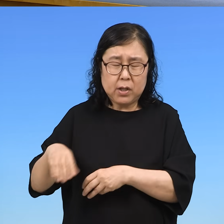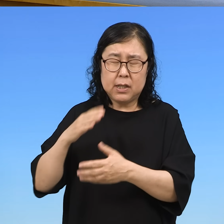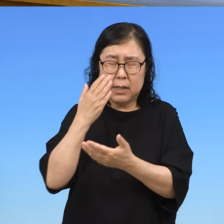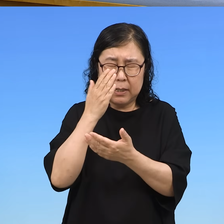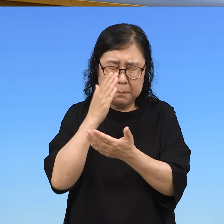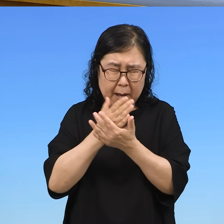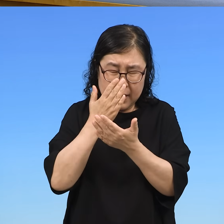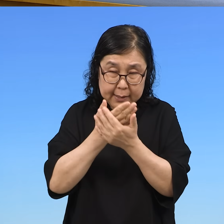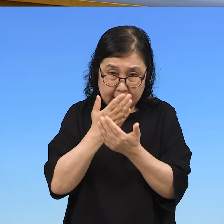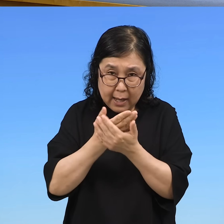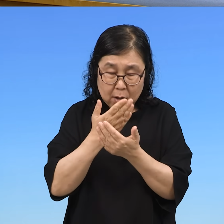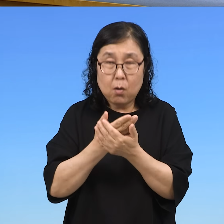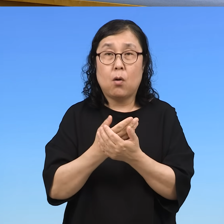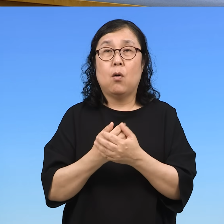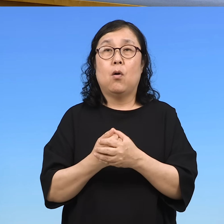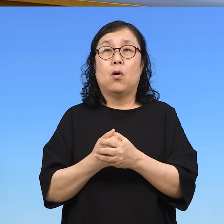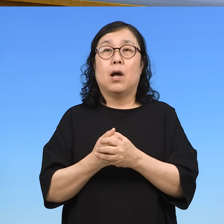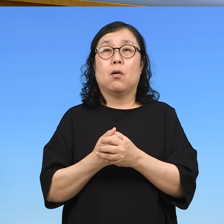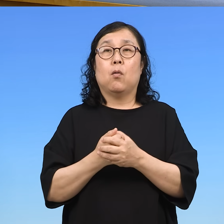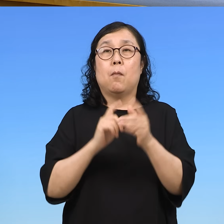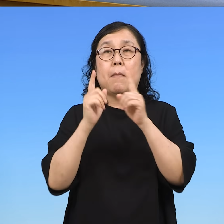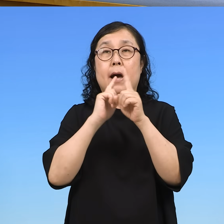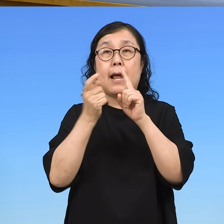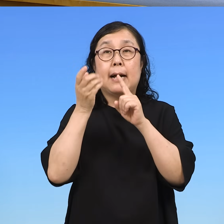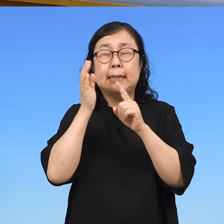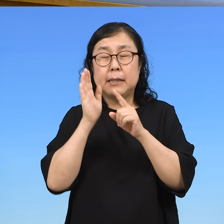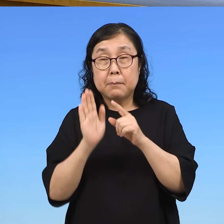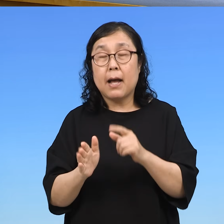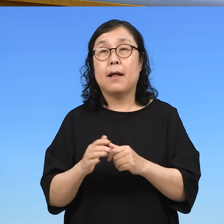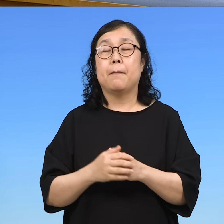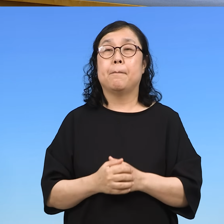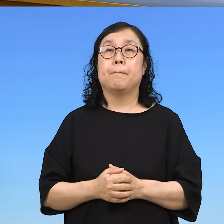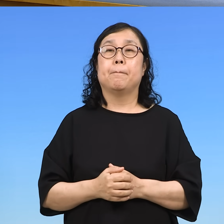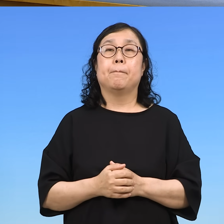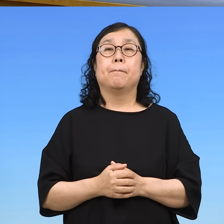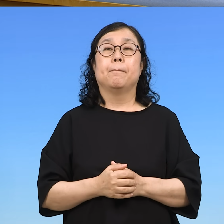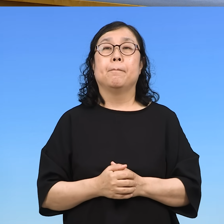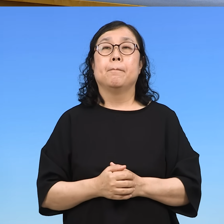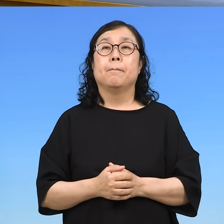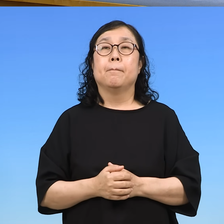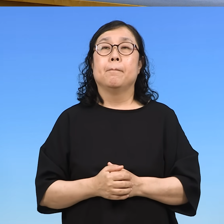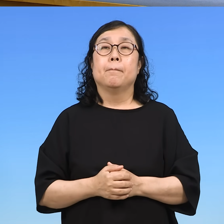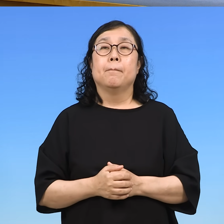마시라고 그렇게 고백하는 이 시편 기자지만요, 이분의